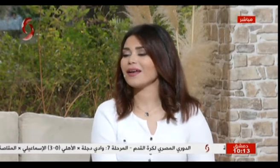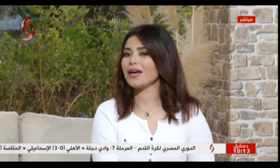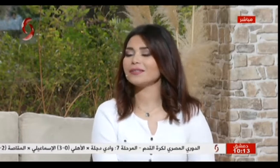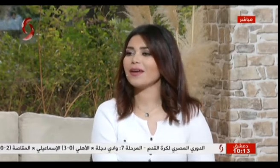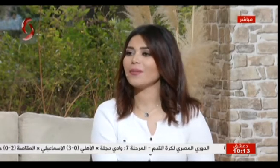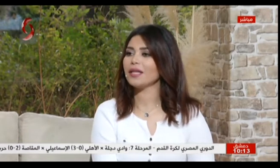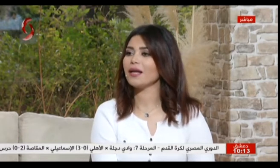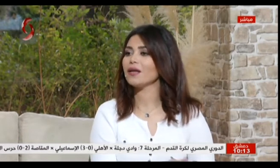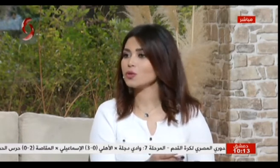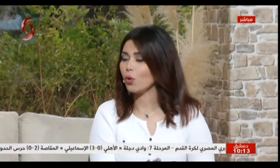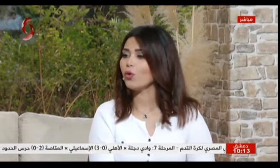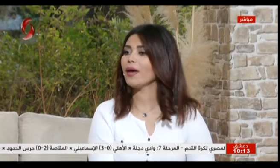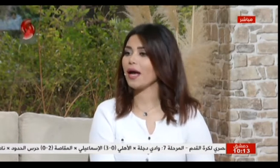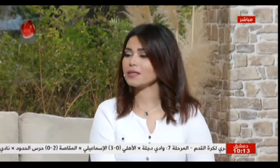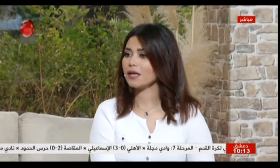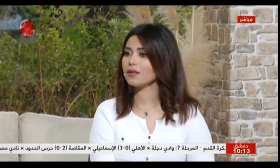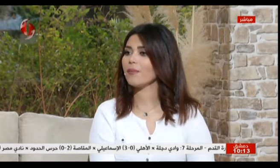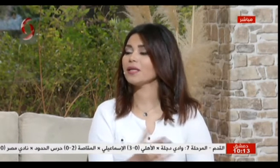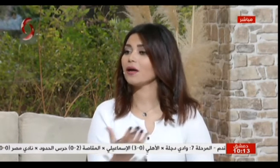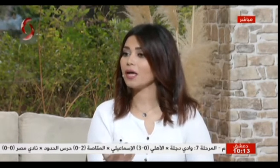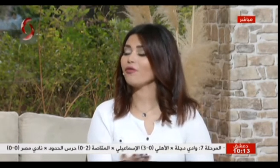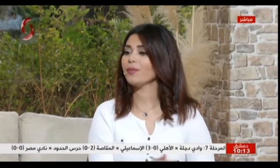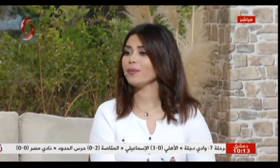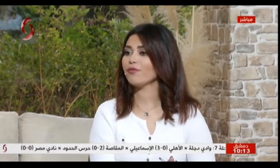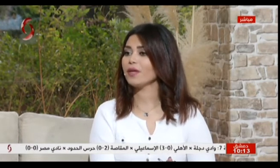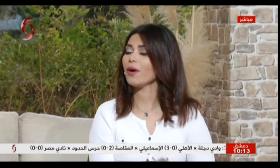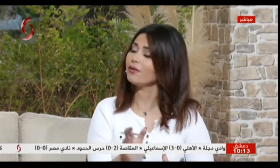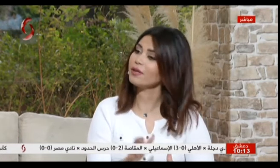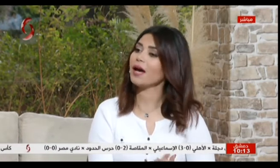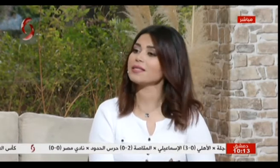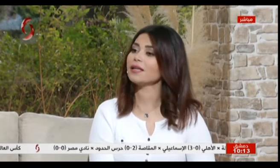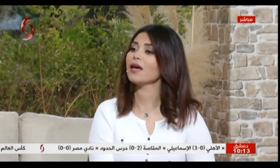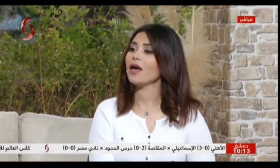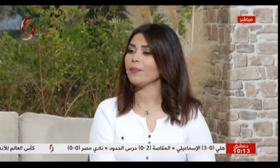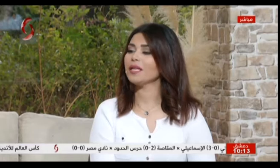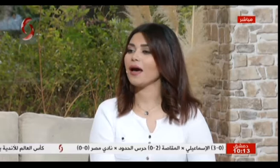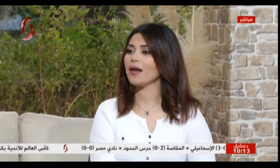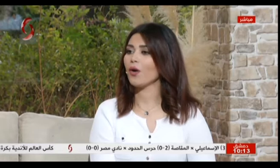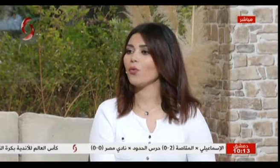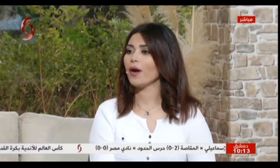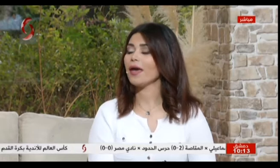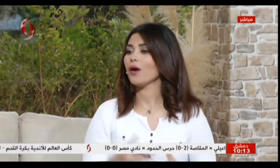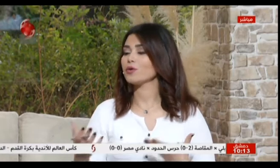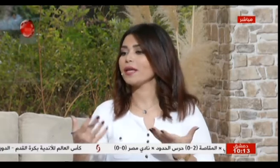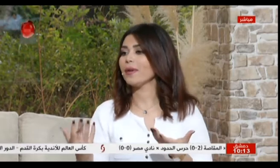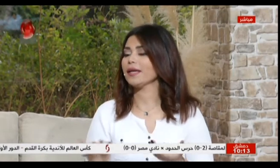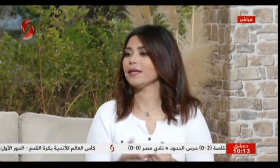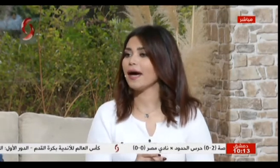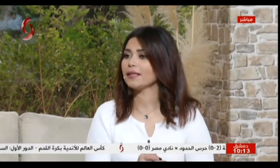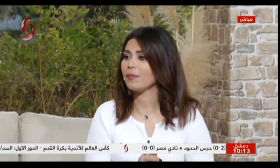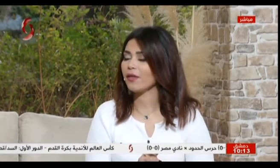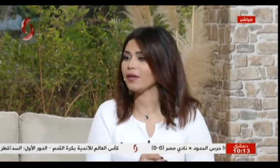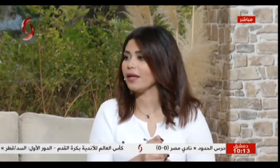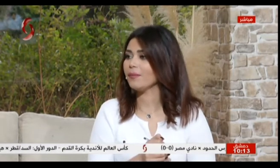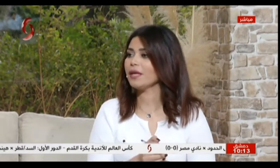يمكن لحظات من الصعوبة، لحظات من الضعف من مرفية، وأيضا في لحظات من القوة، وخصوصا لما نحكي